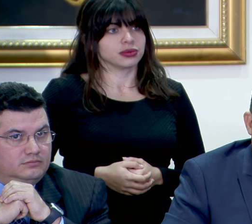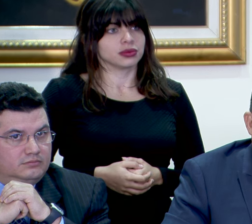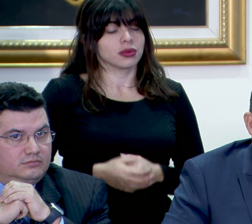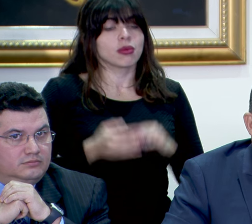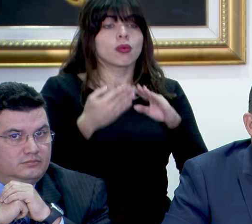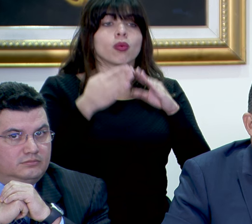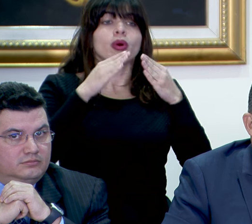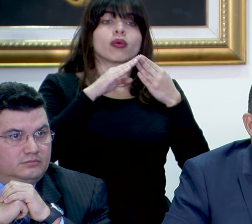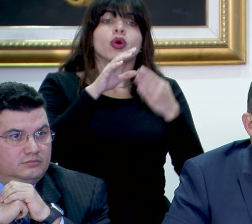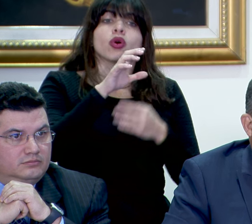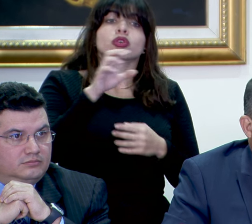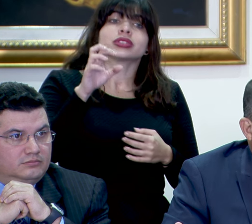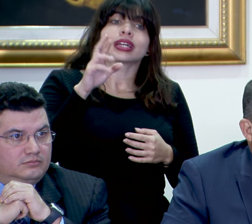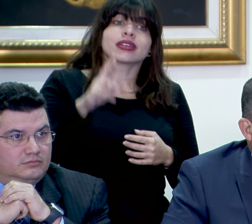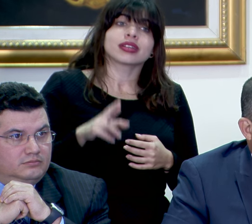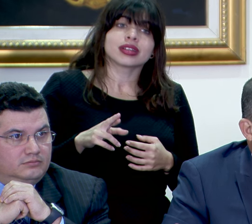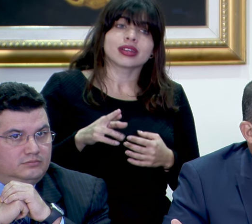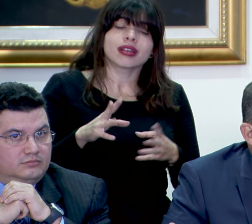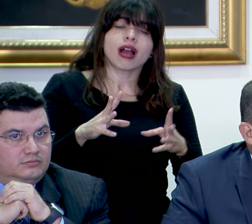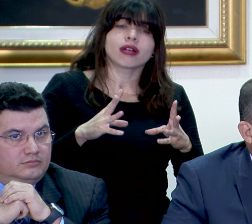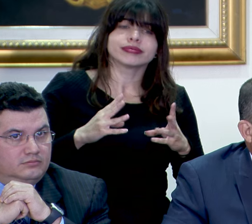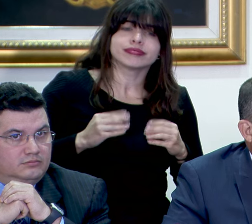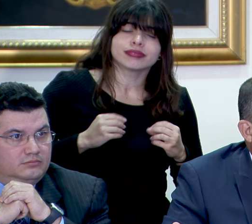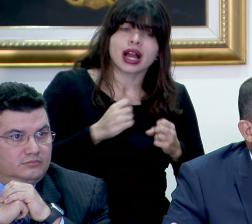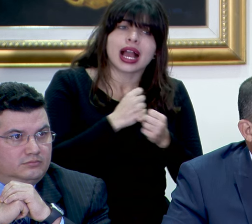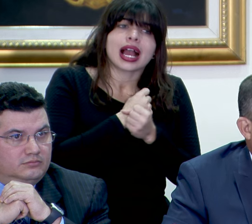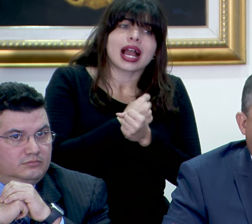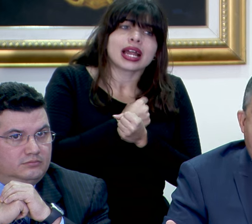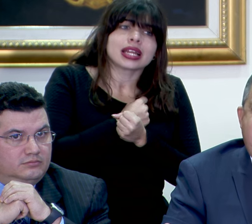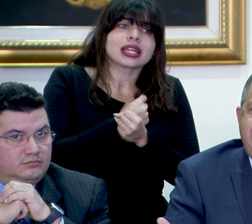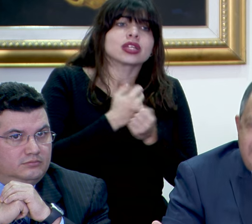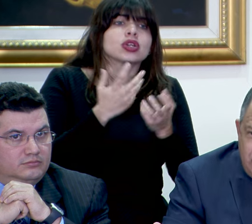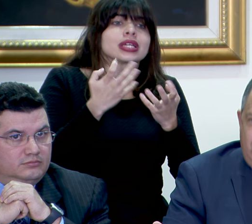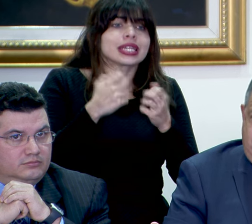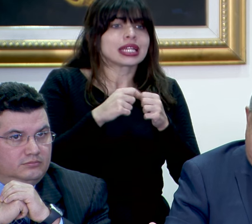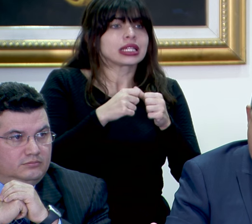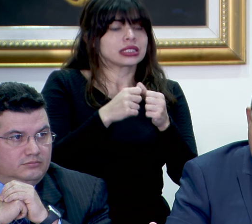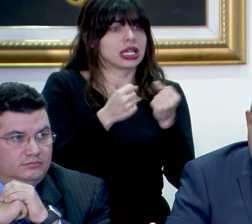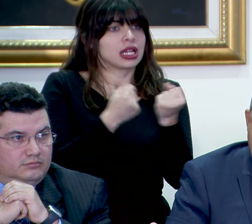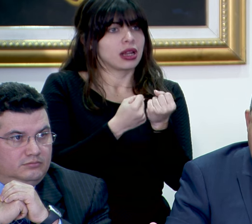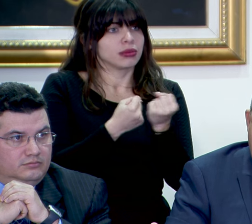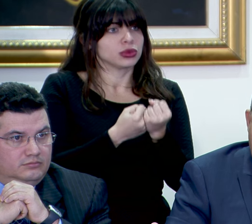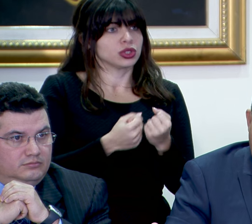El pueblo de Costa Rica les ha acogido con cariño y desea seguir haciéndolo.